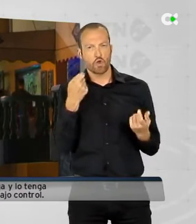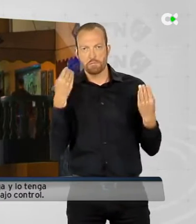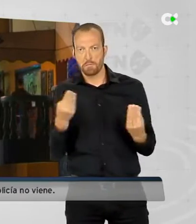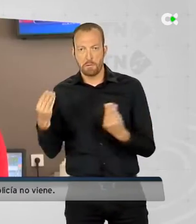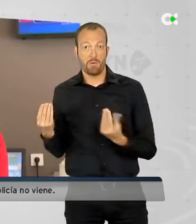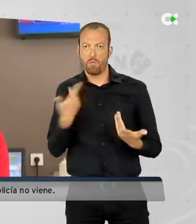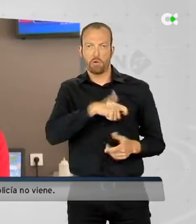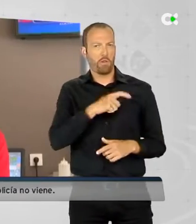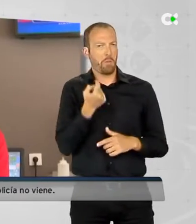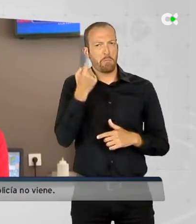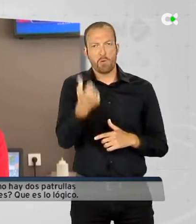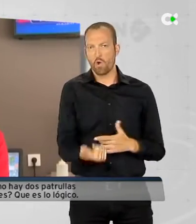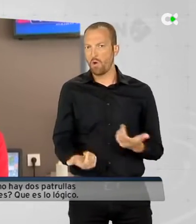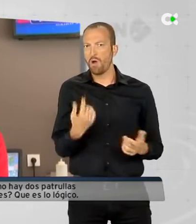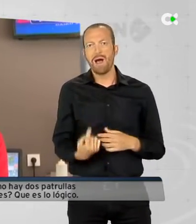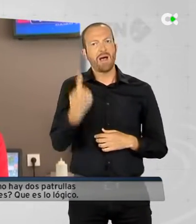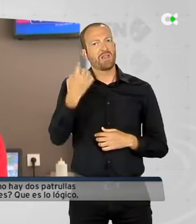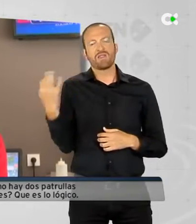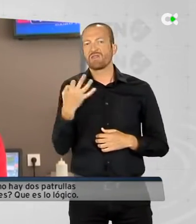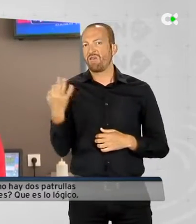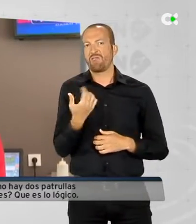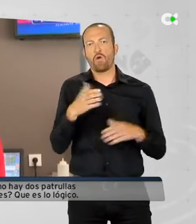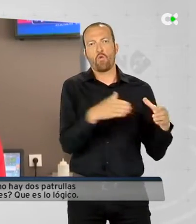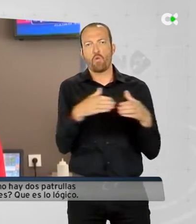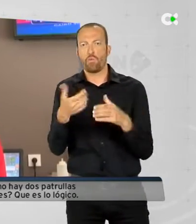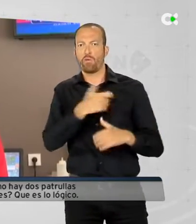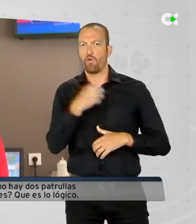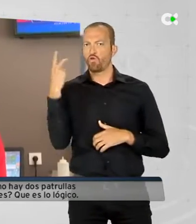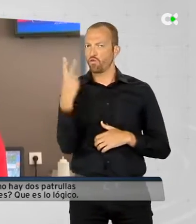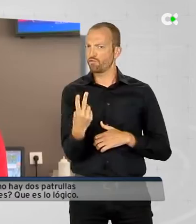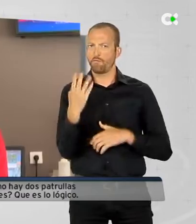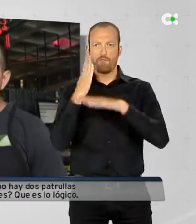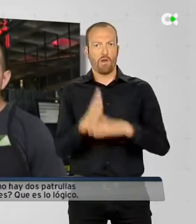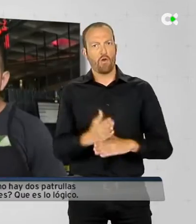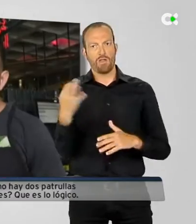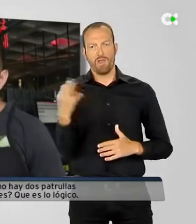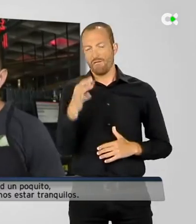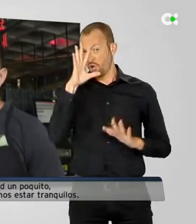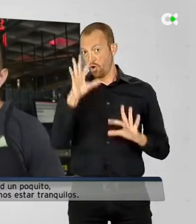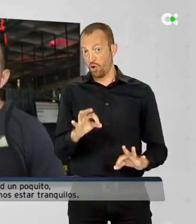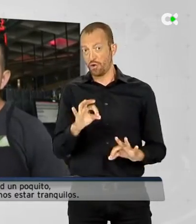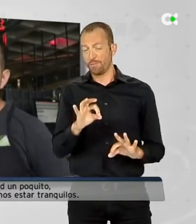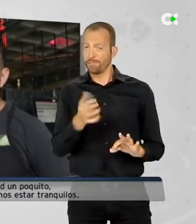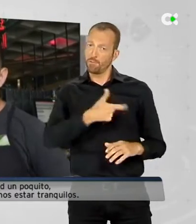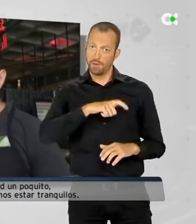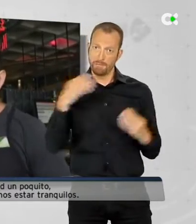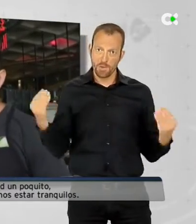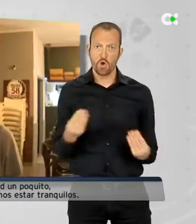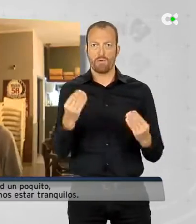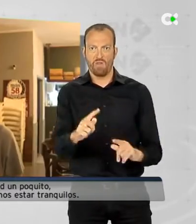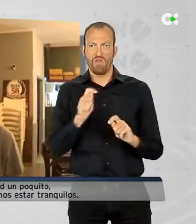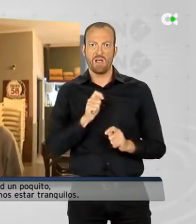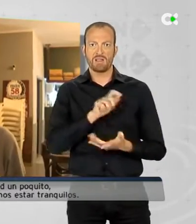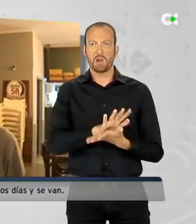pero la policía no viene. No sé por qué no hay dos patrullas ahí arriba, ¿sabes? Que es lo lógico. La seguridad un poquito para que podamos estar más